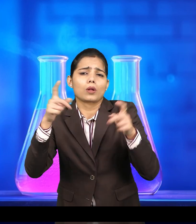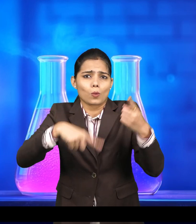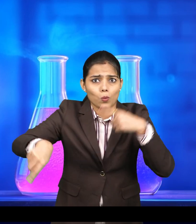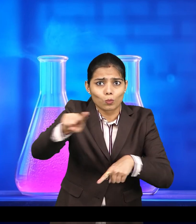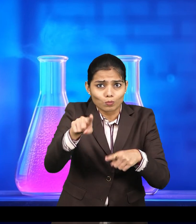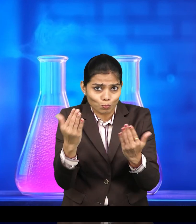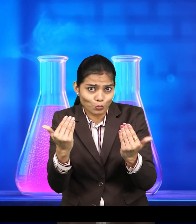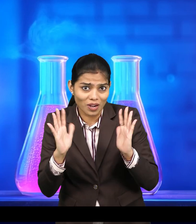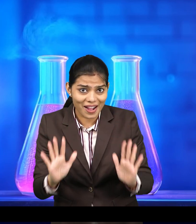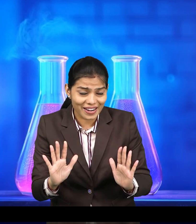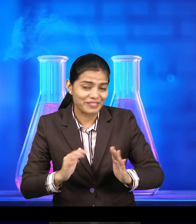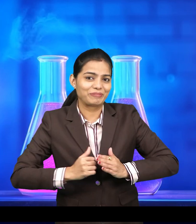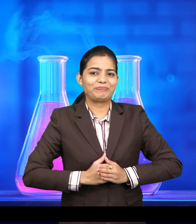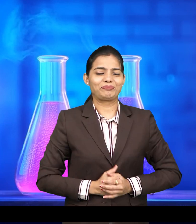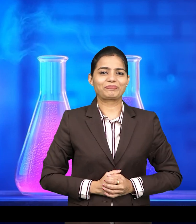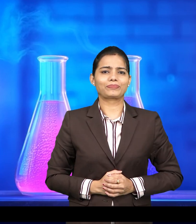शिक्षण परिणाम।